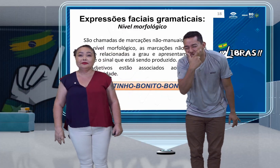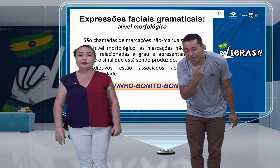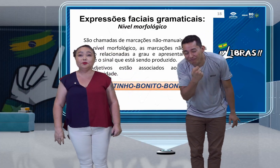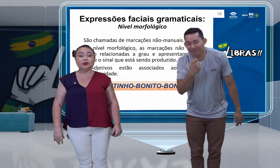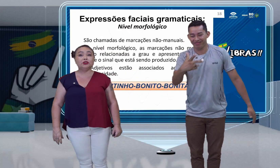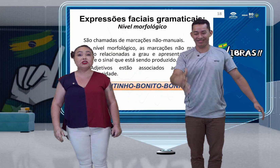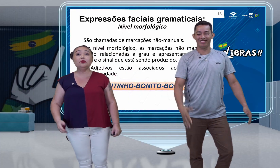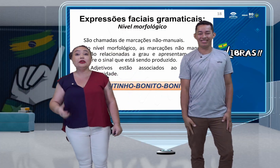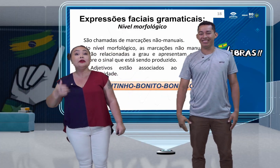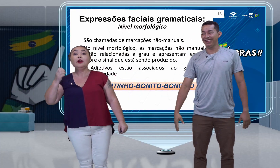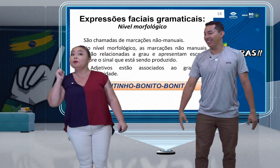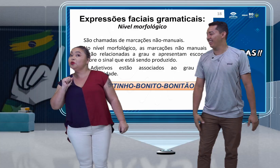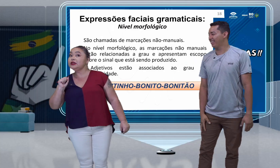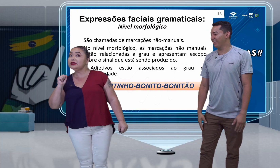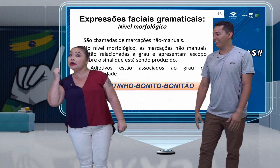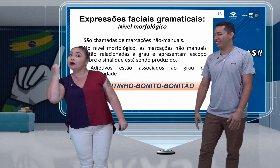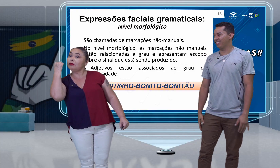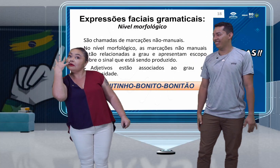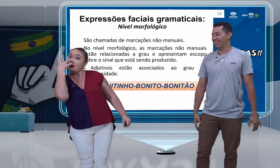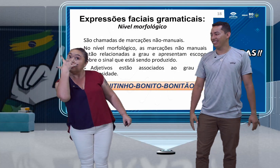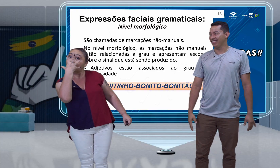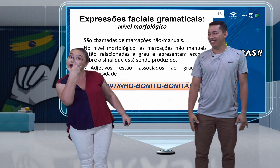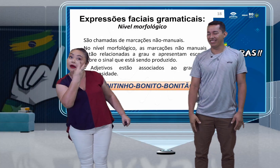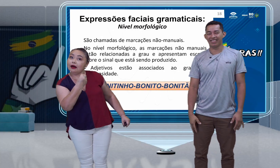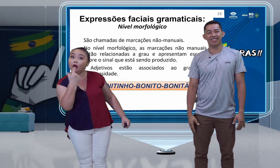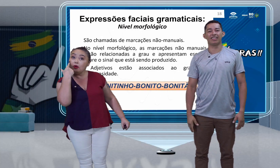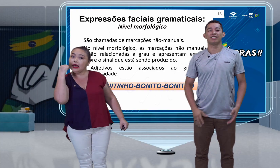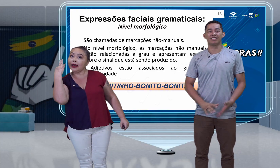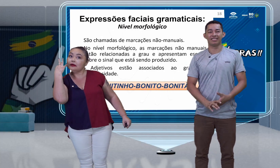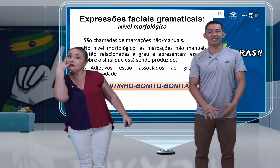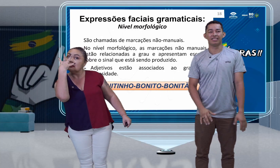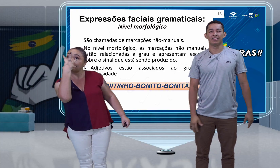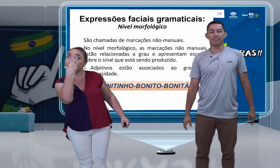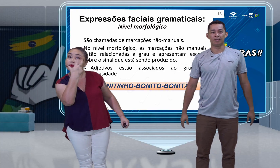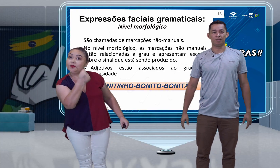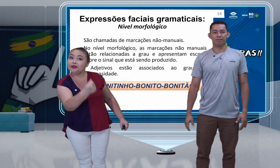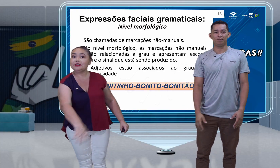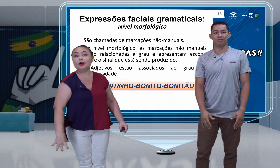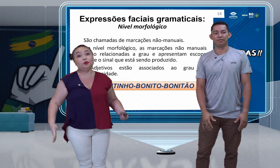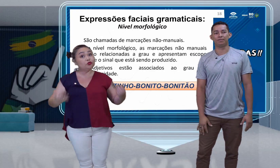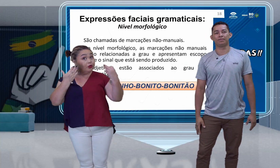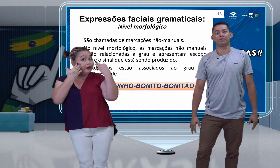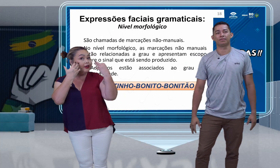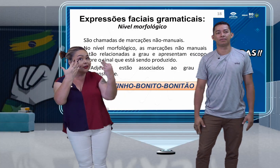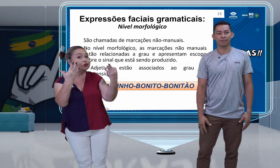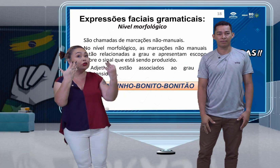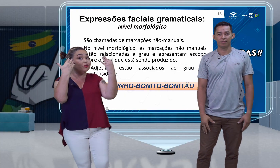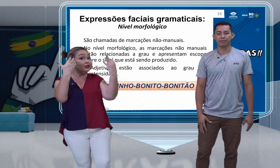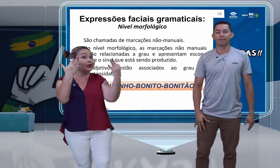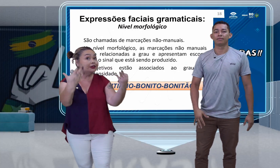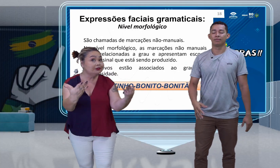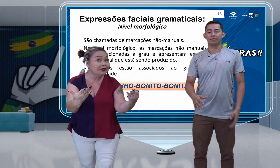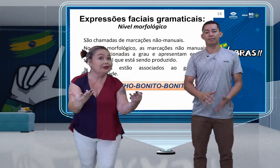Bonitinho. bonitinho e bonitão. Ao olhar. Bonitão, porque eu tô olhando, tô admirando aquilo